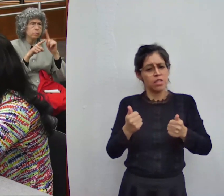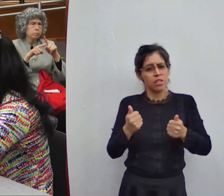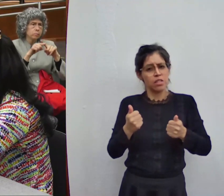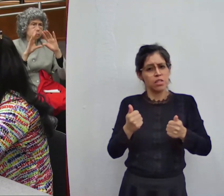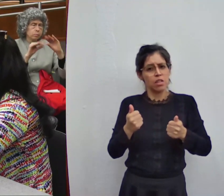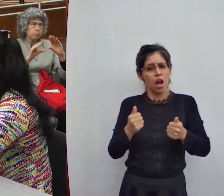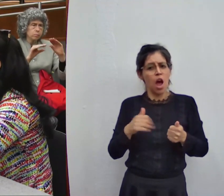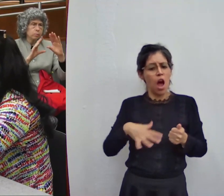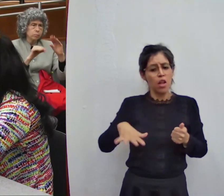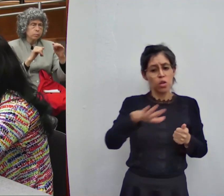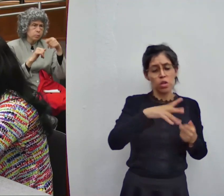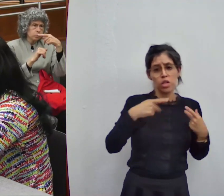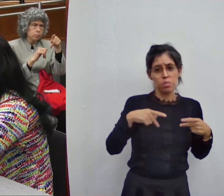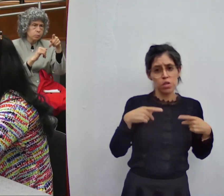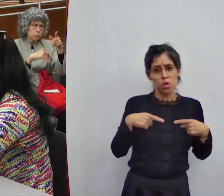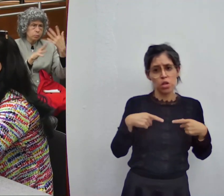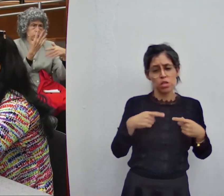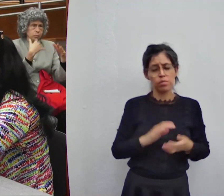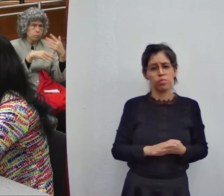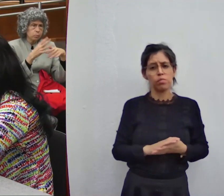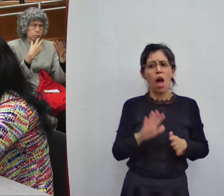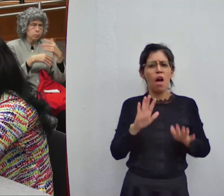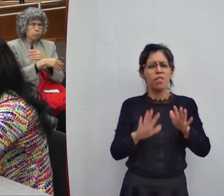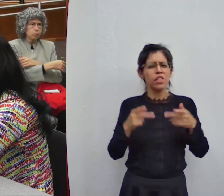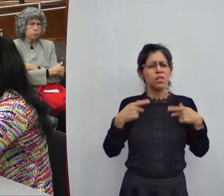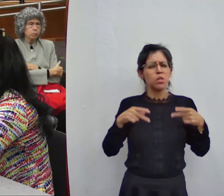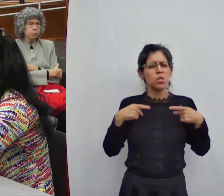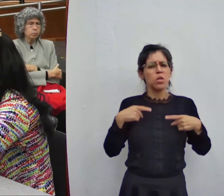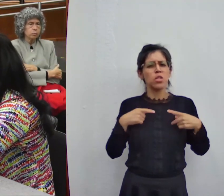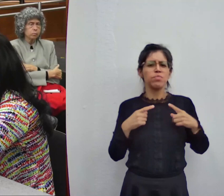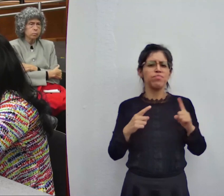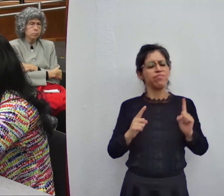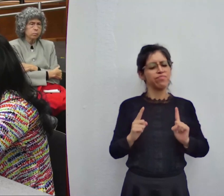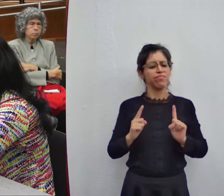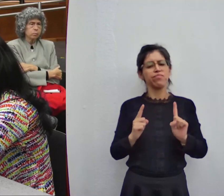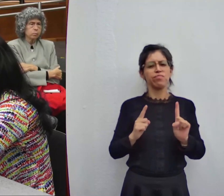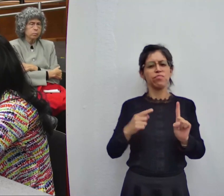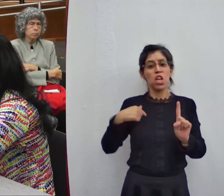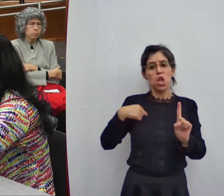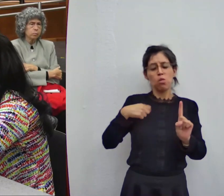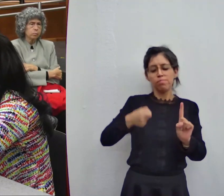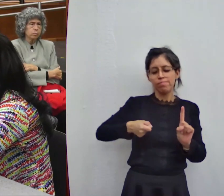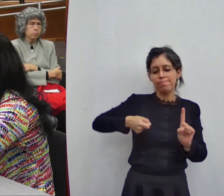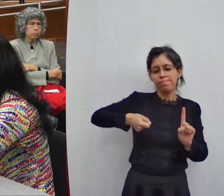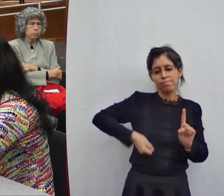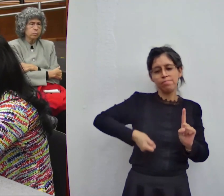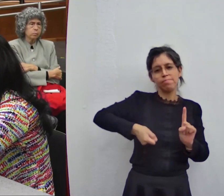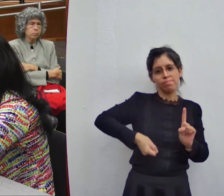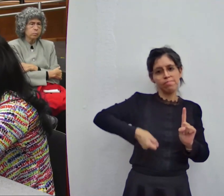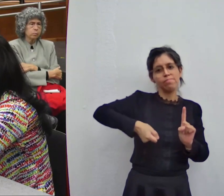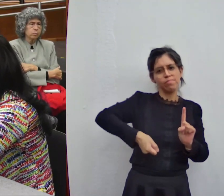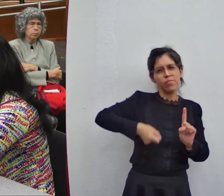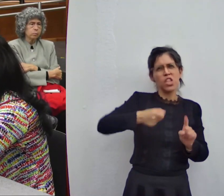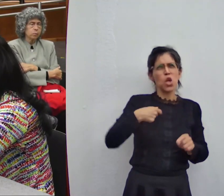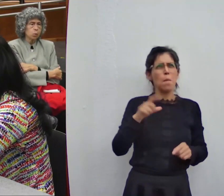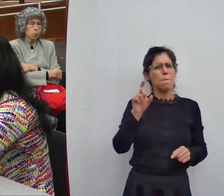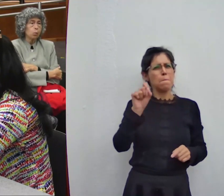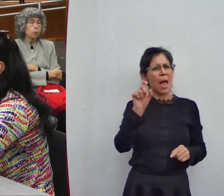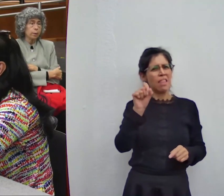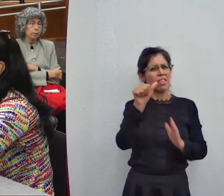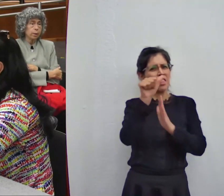mucha gente que incluso ve que traemos bastón, yo traje 20 meses las